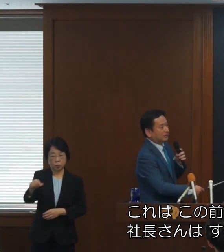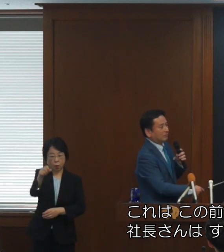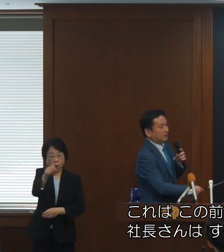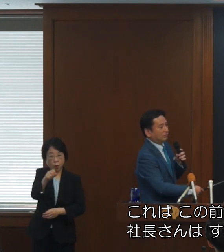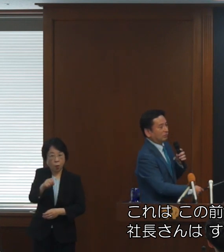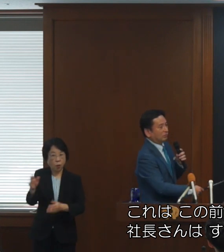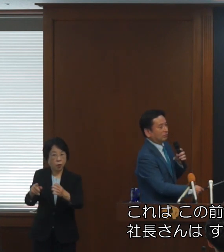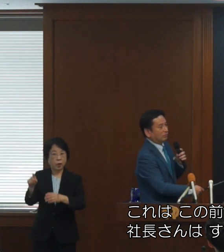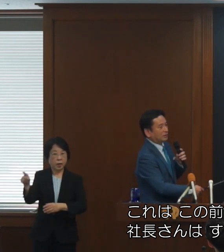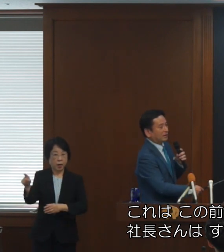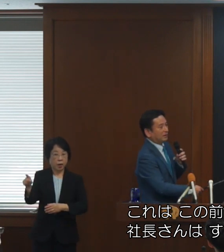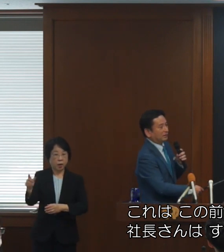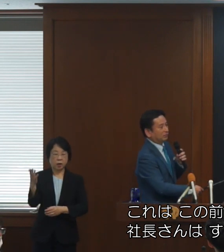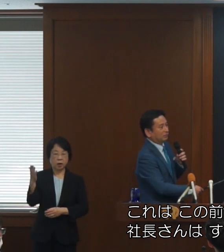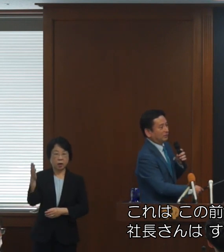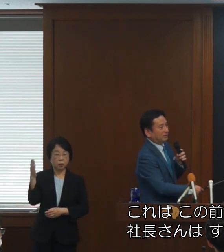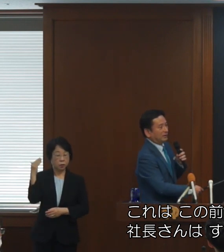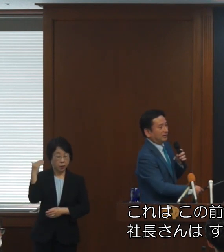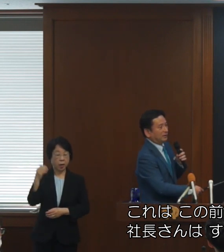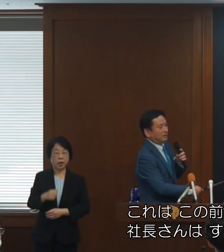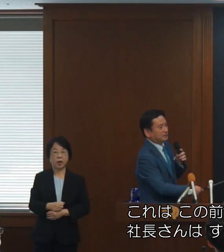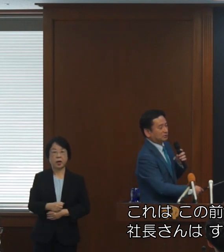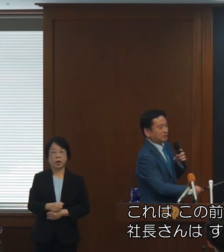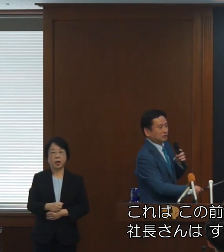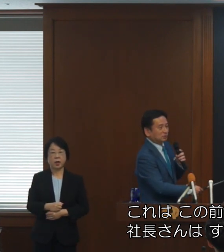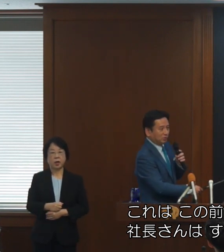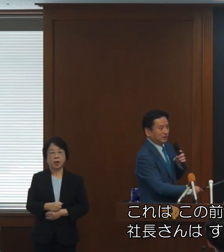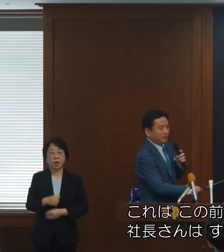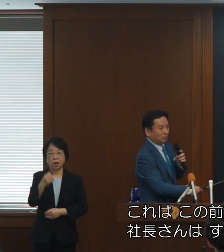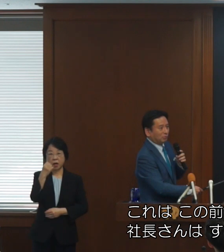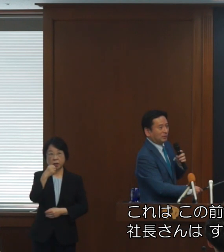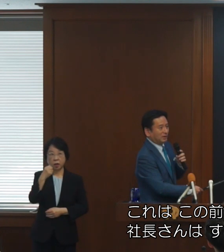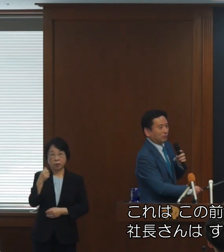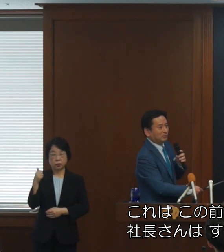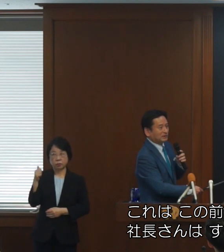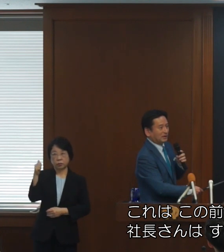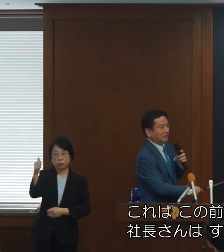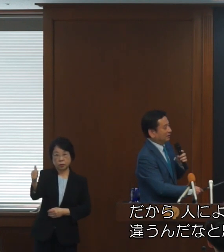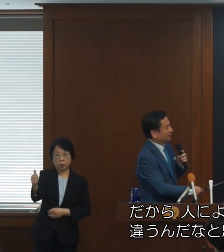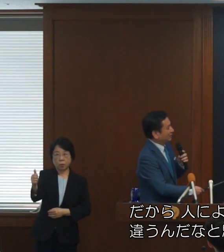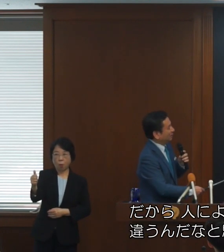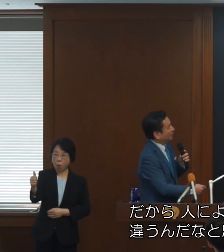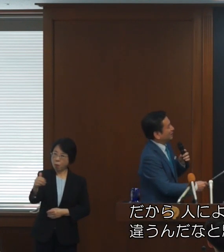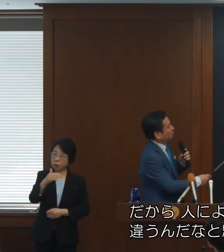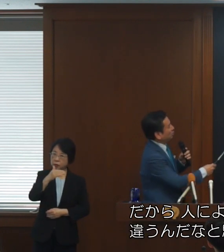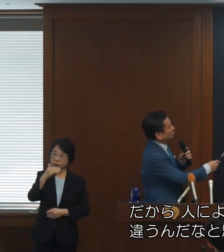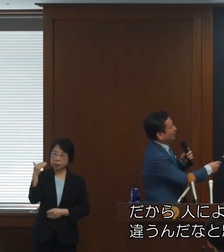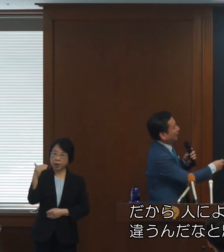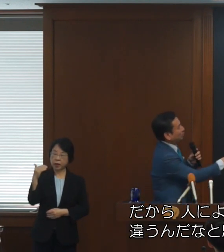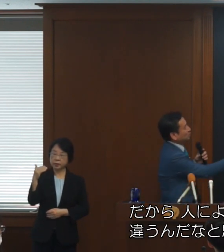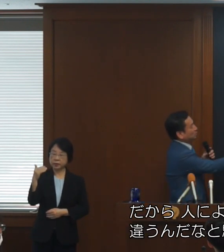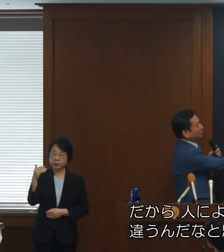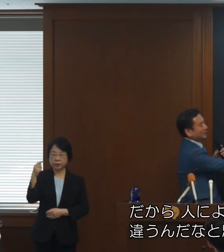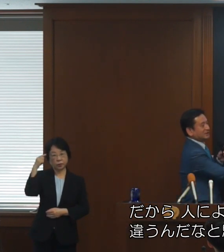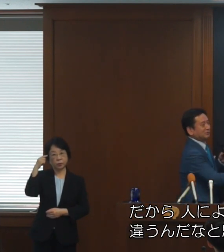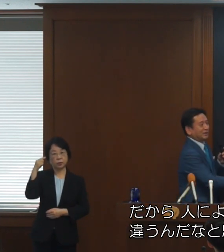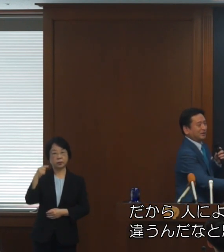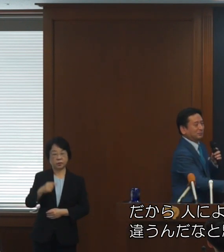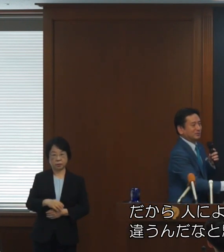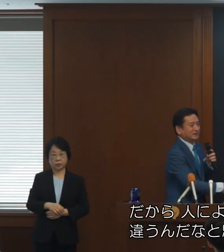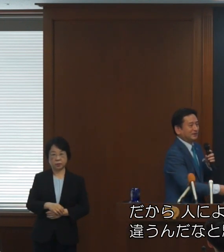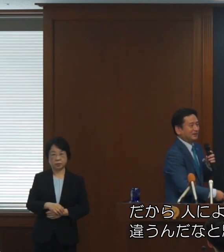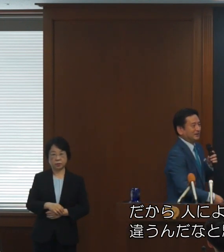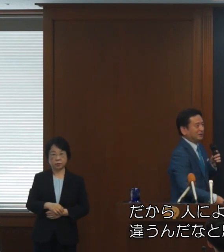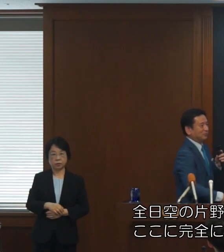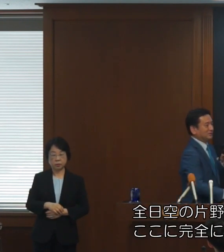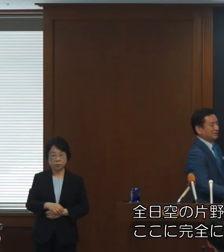台湾の台湾の社長さんすごい喜んでおりましただから人によって反応するところが違う